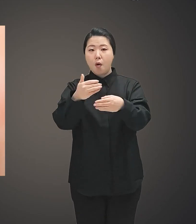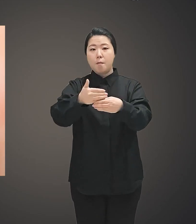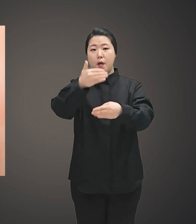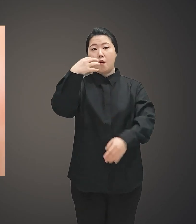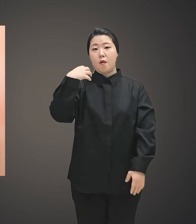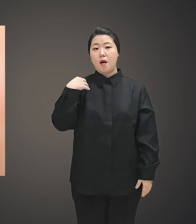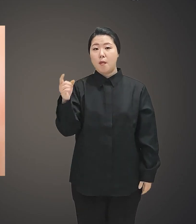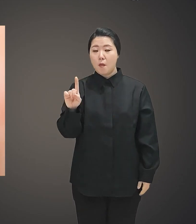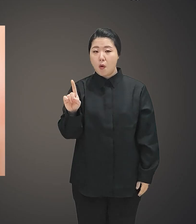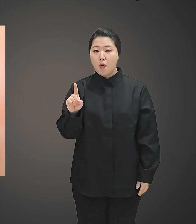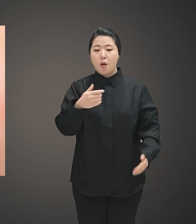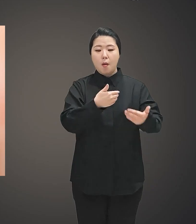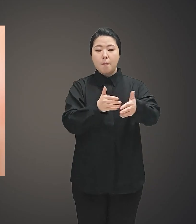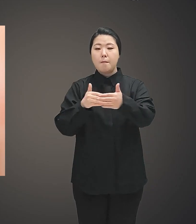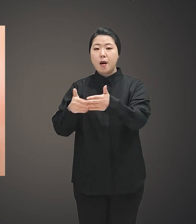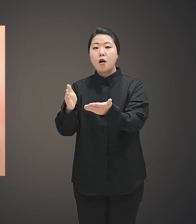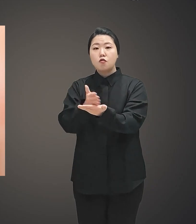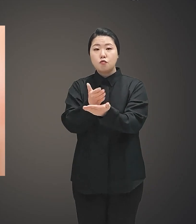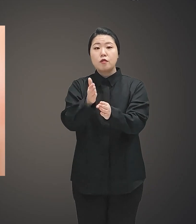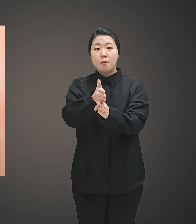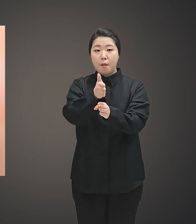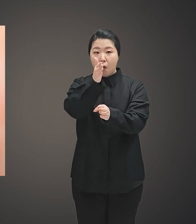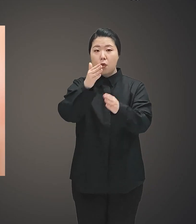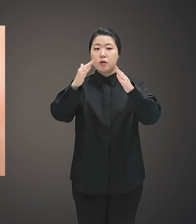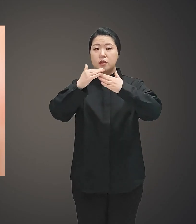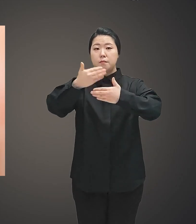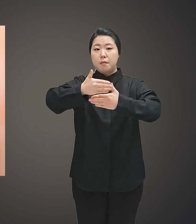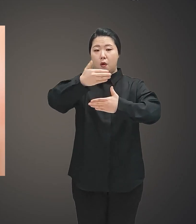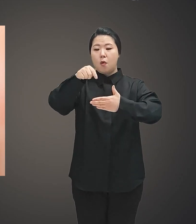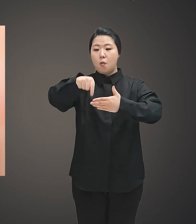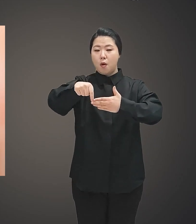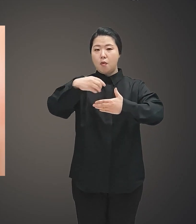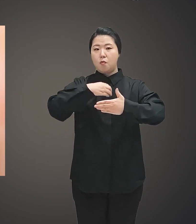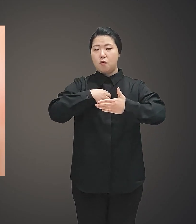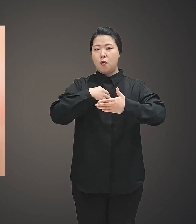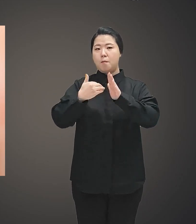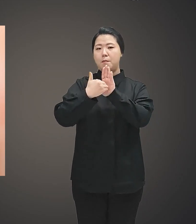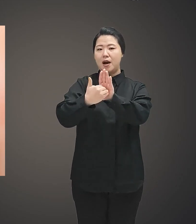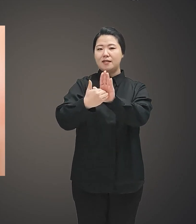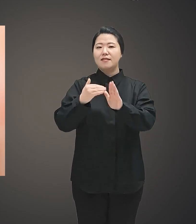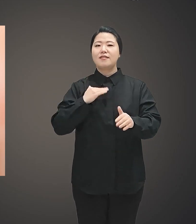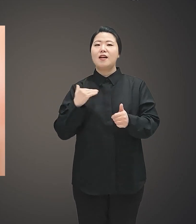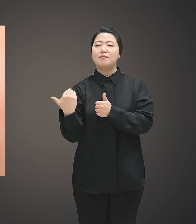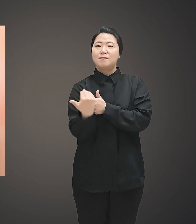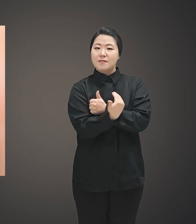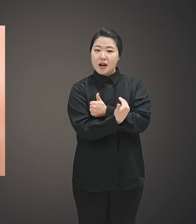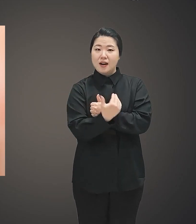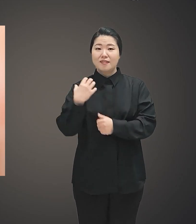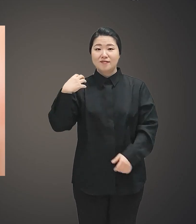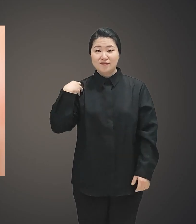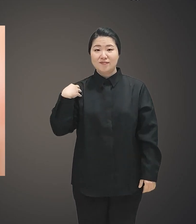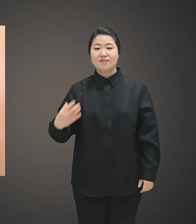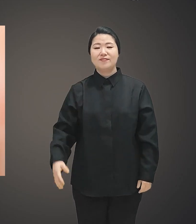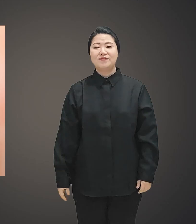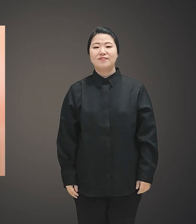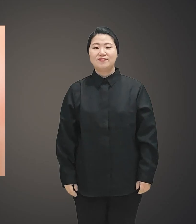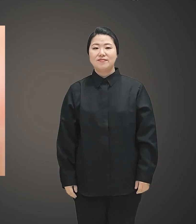벽은 공간과 공간을 구분하고 외부로부터 나만의 공간을 아늑하게 차단해주는 역할을 하지요.